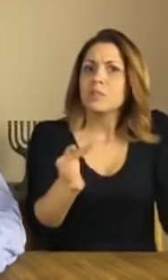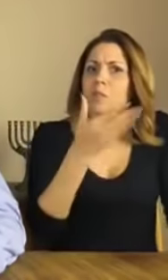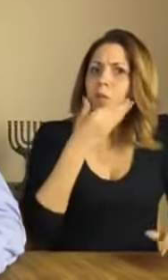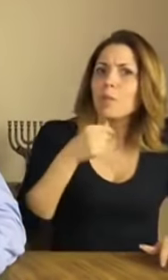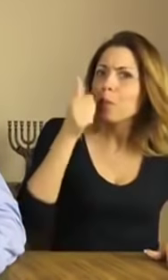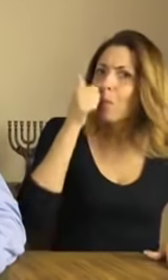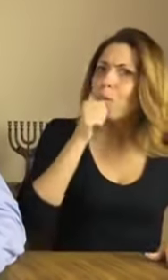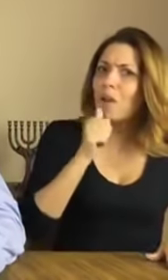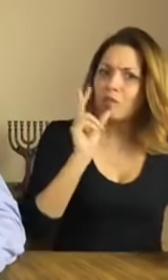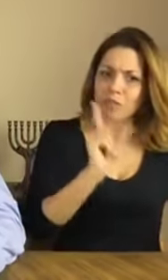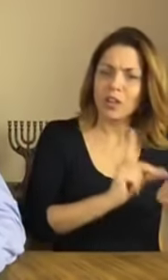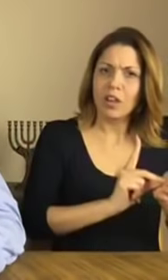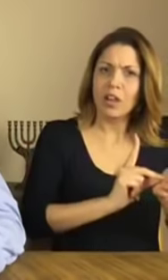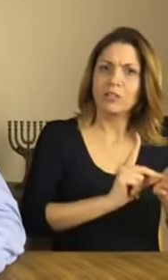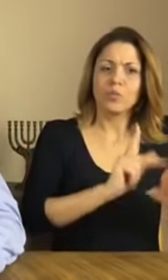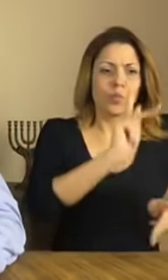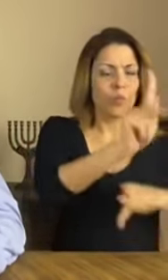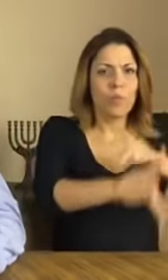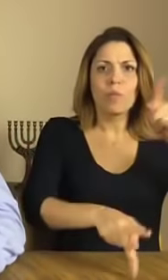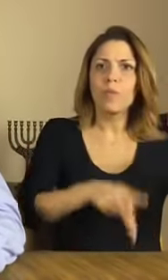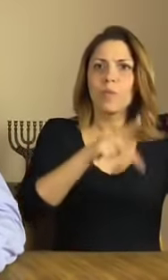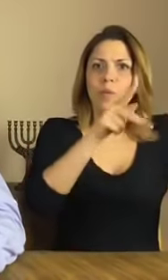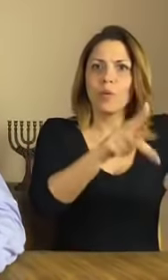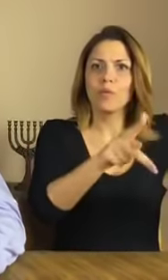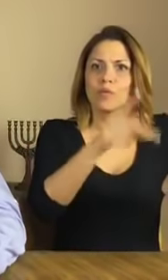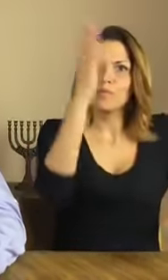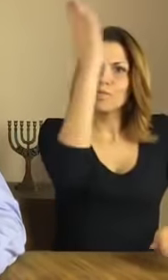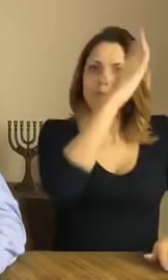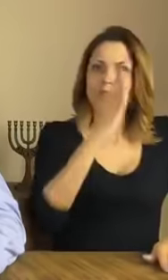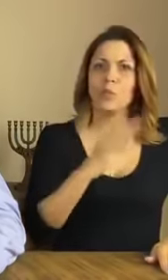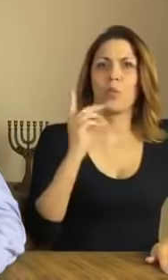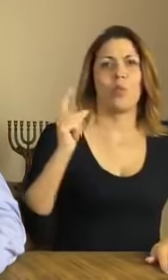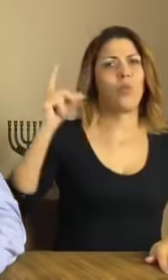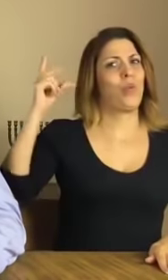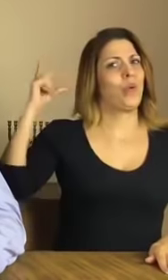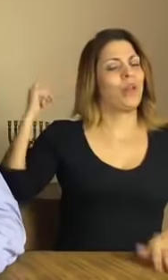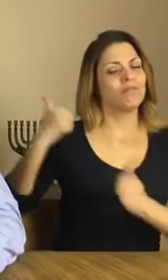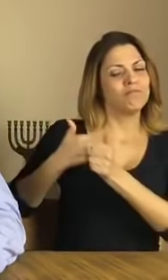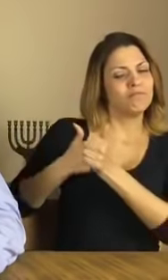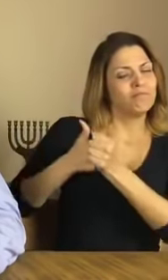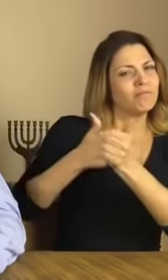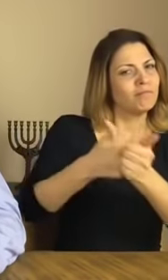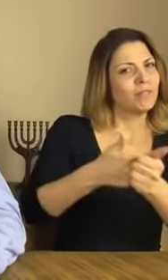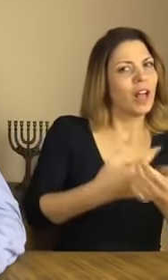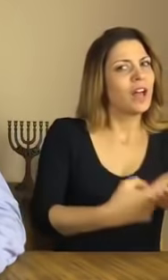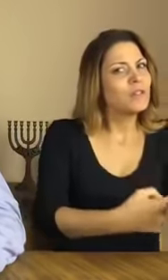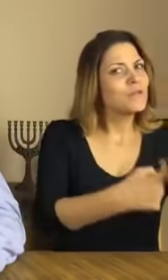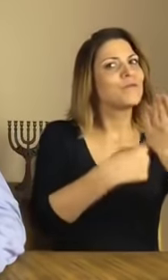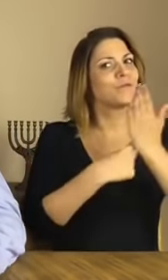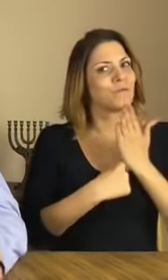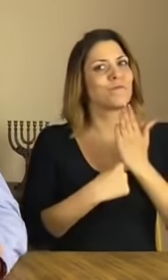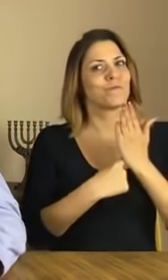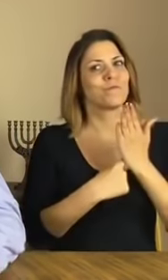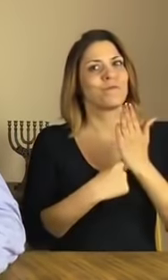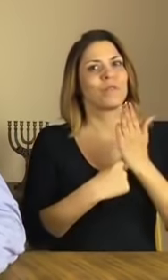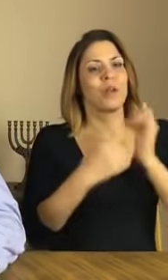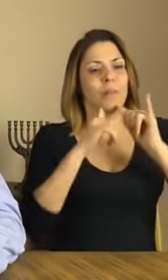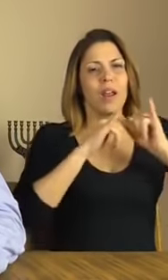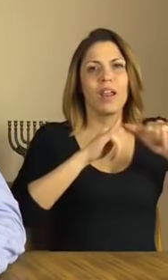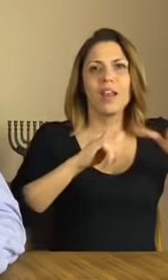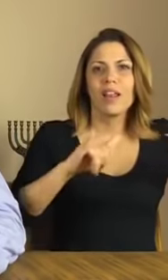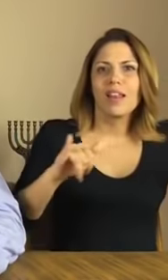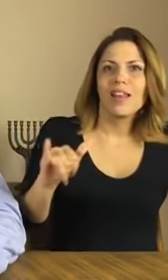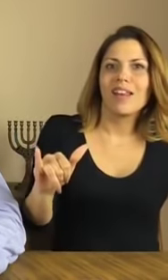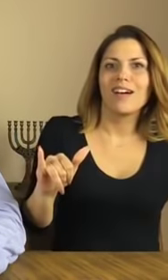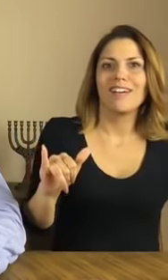mulher do povo que há muito me acompanha e nos ajudando nos ajudaram na divulgação